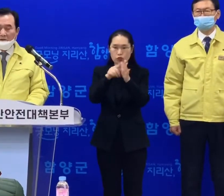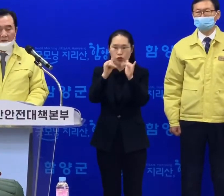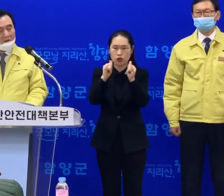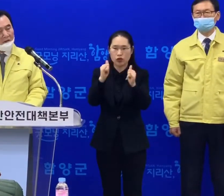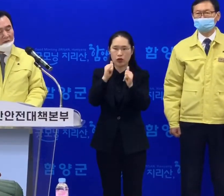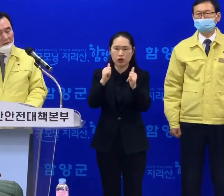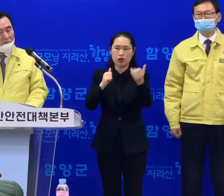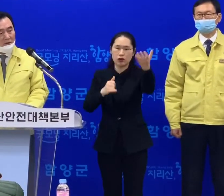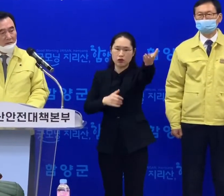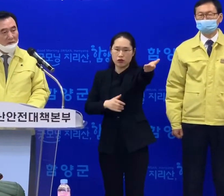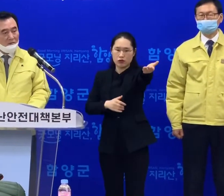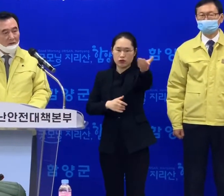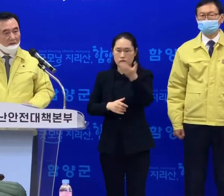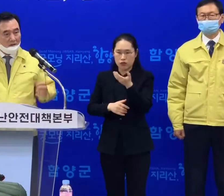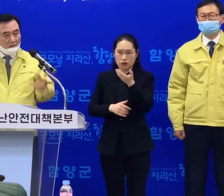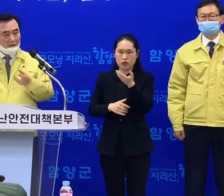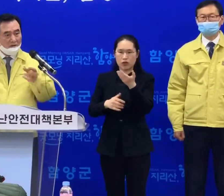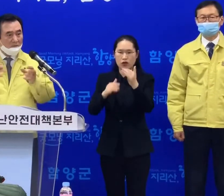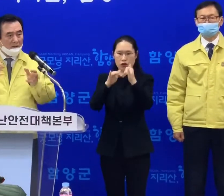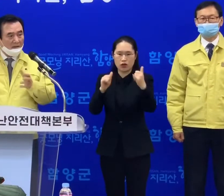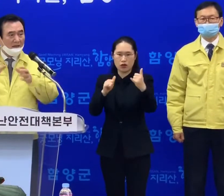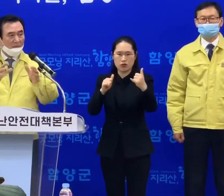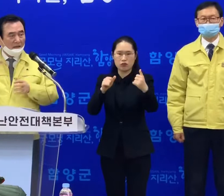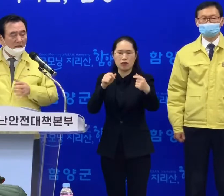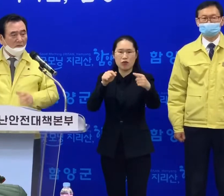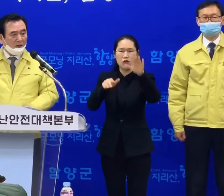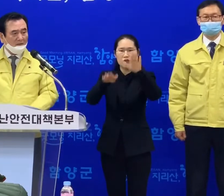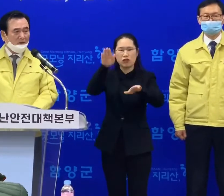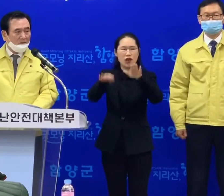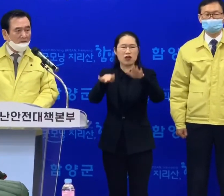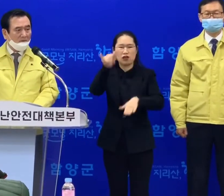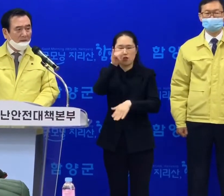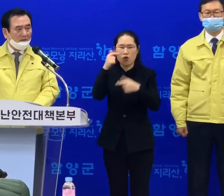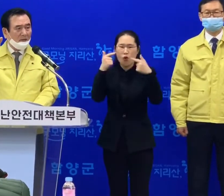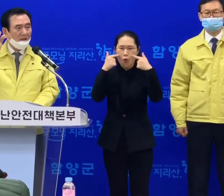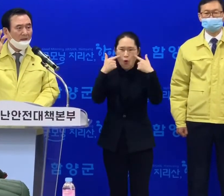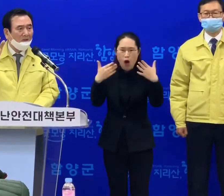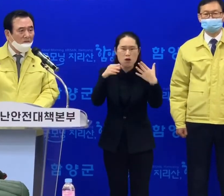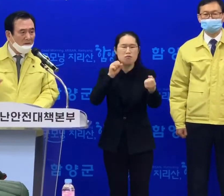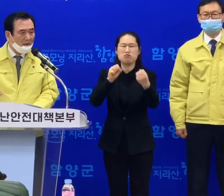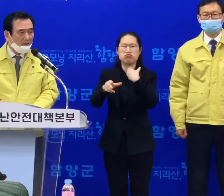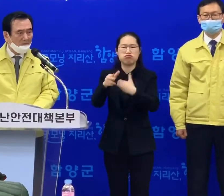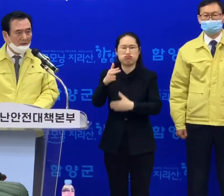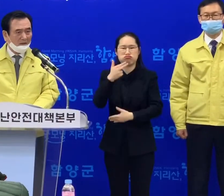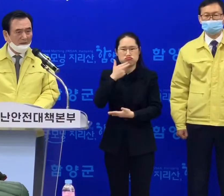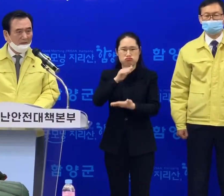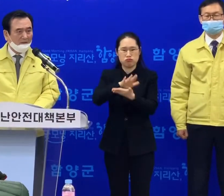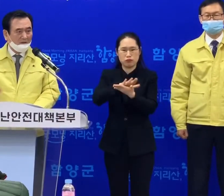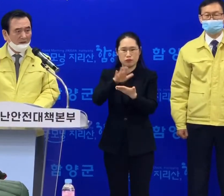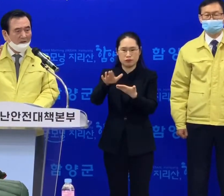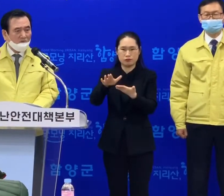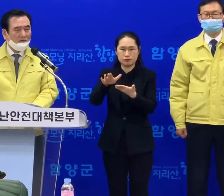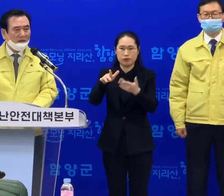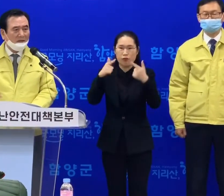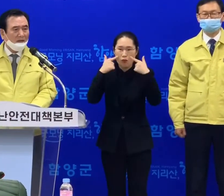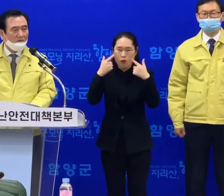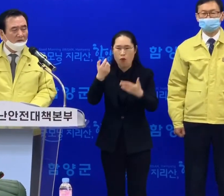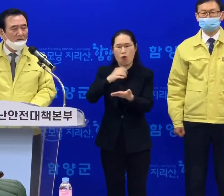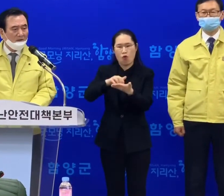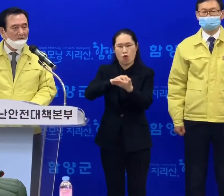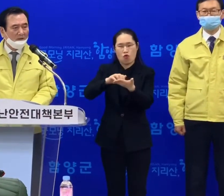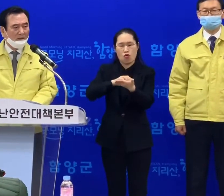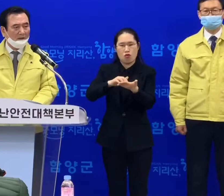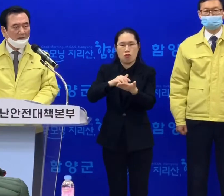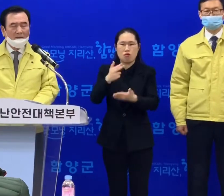본세에서 제출한 이런 거 이 전부 다 지금 차이가 많이 나고 확실한 지금 답이 안 나오고 있는 상태입니다. 정확한 숫자가 안 나오고